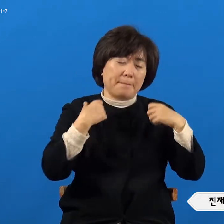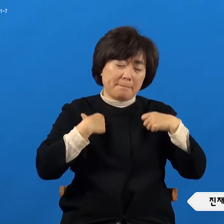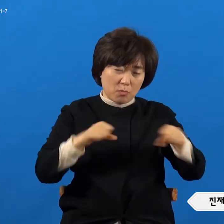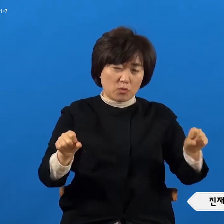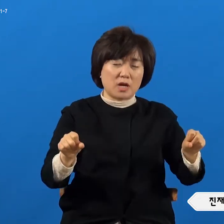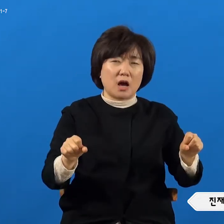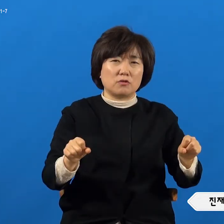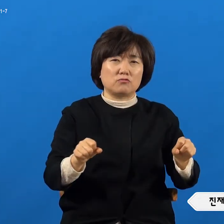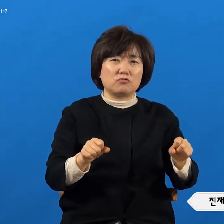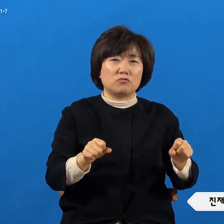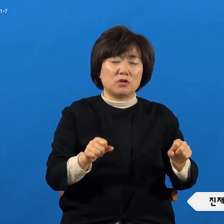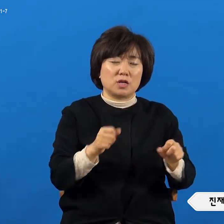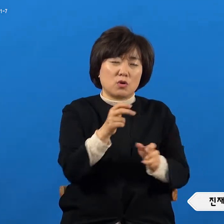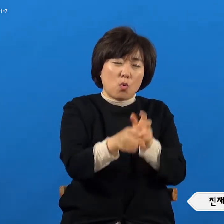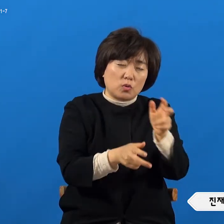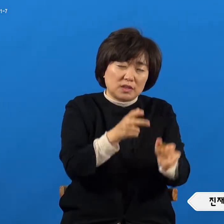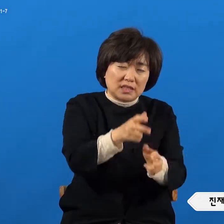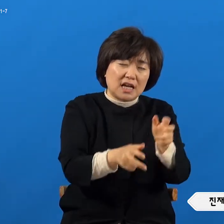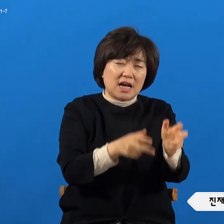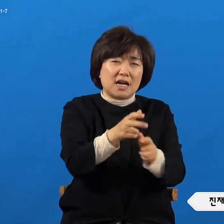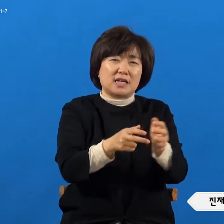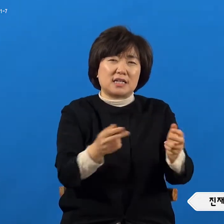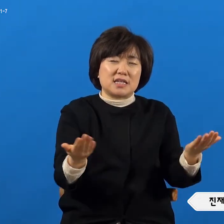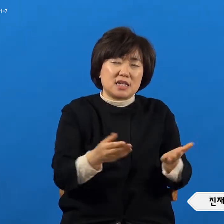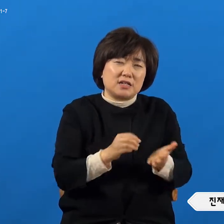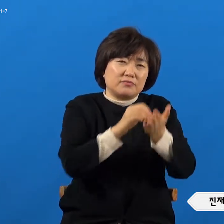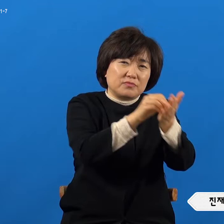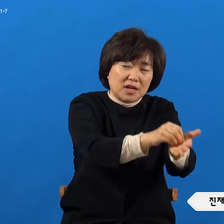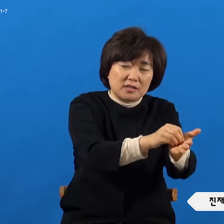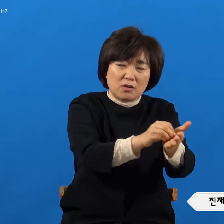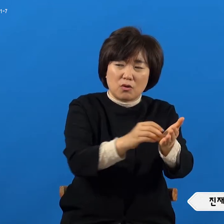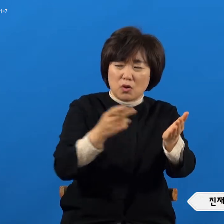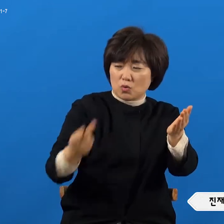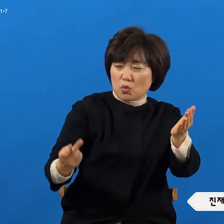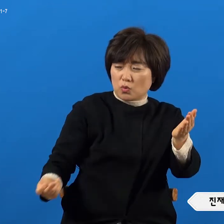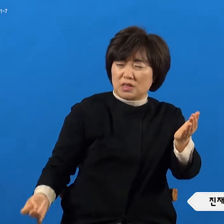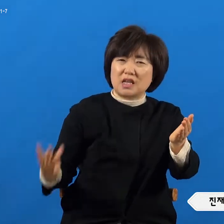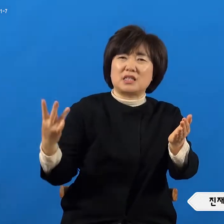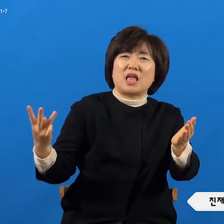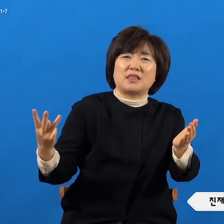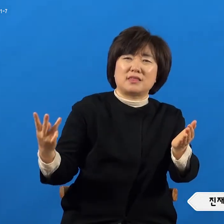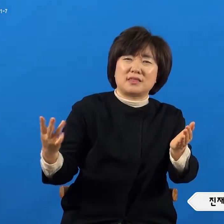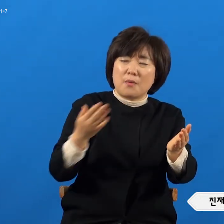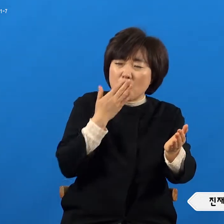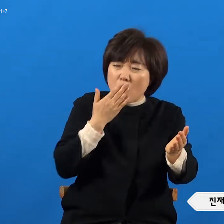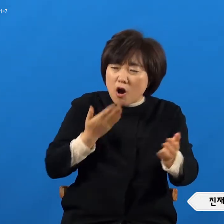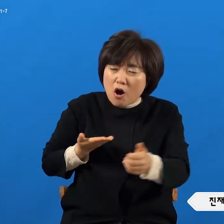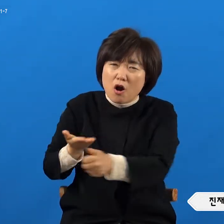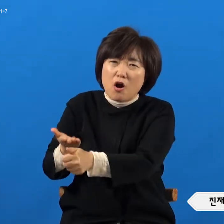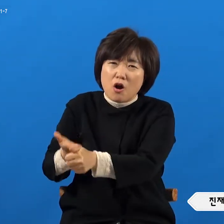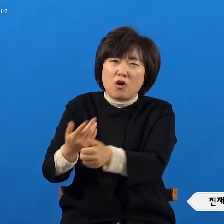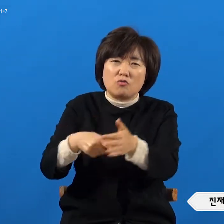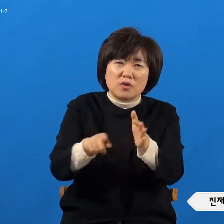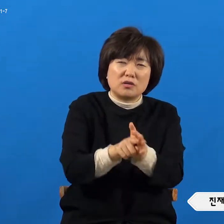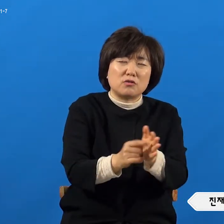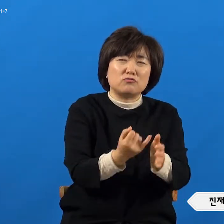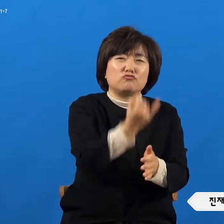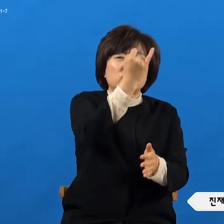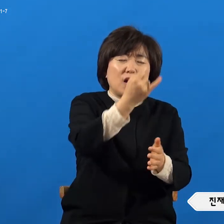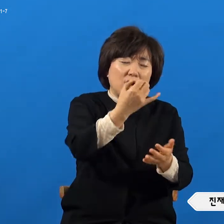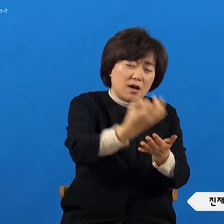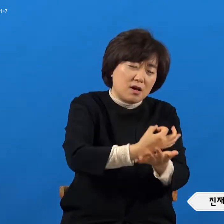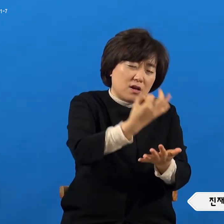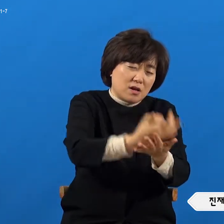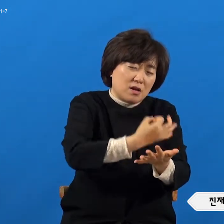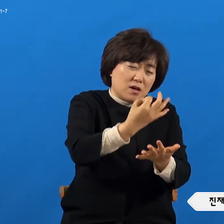직공으로 들어가 세 동생의 생계를 책임지게 됩니다. 그런데 그